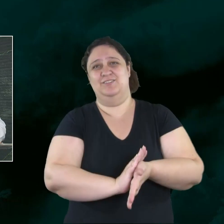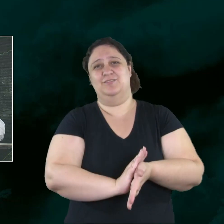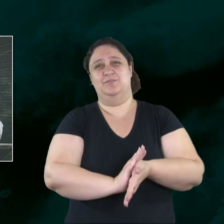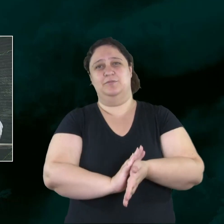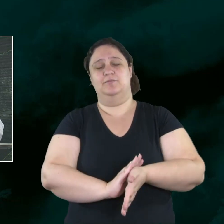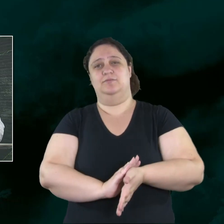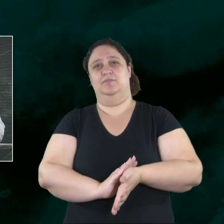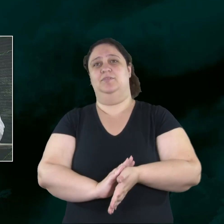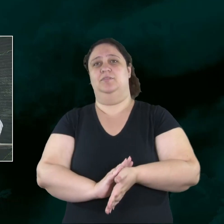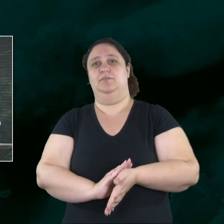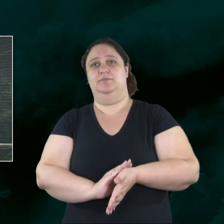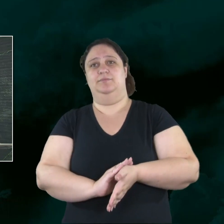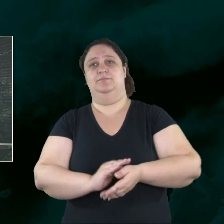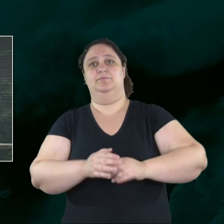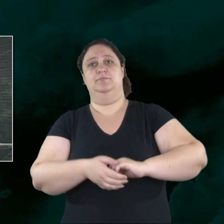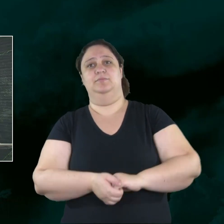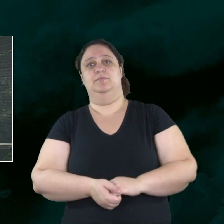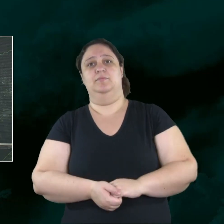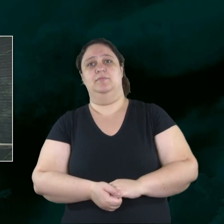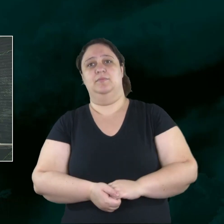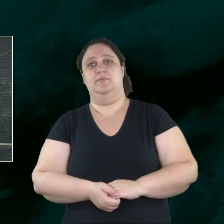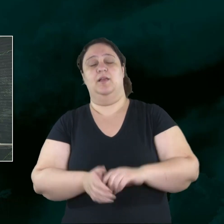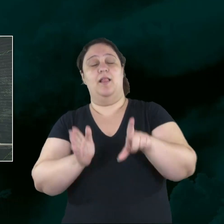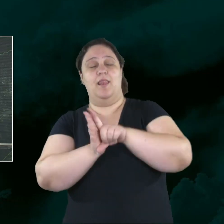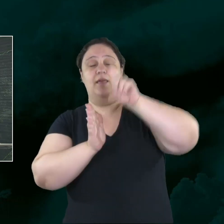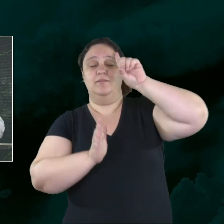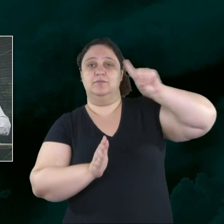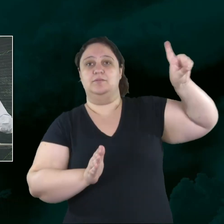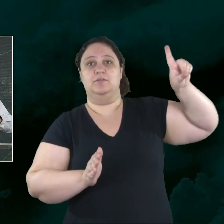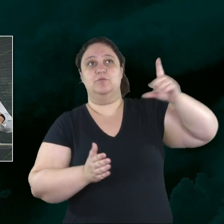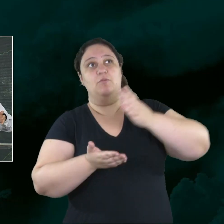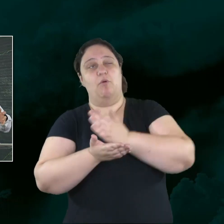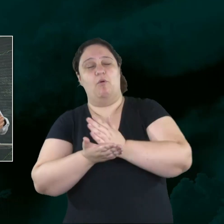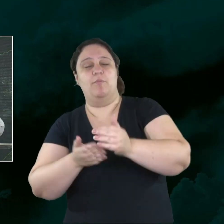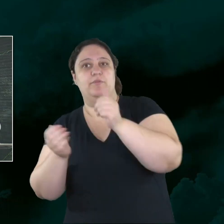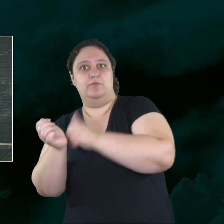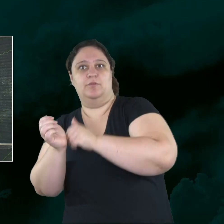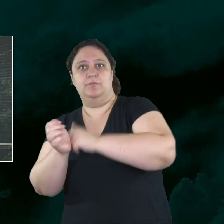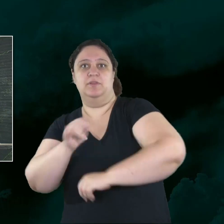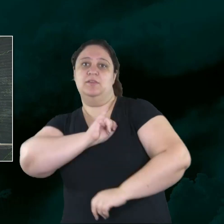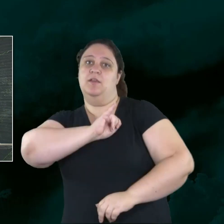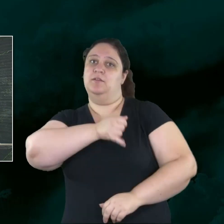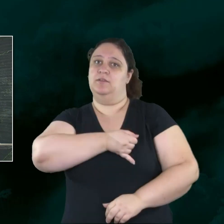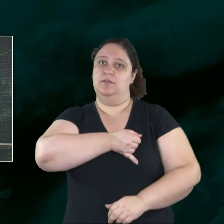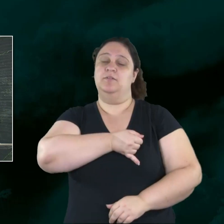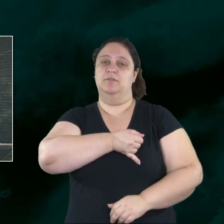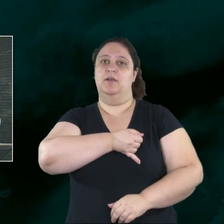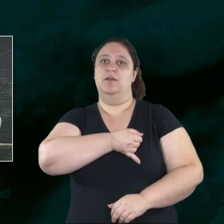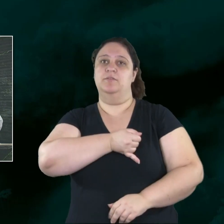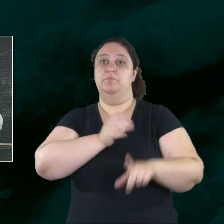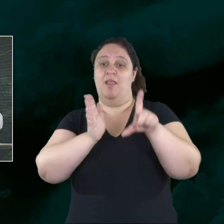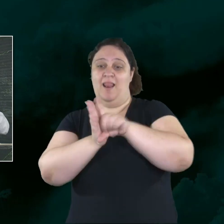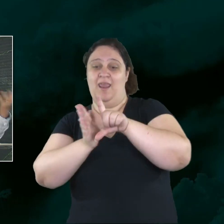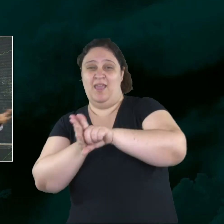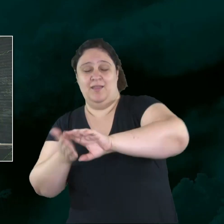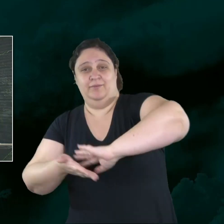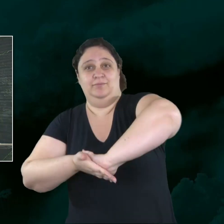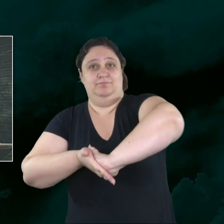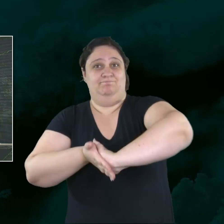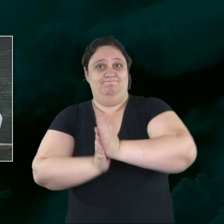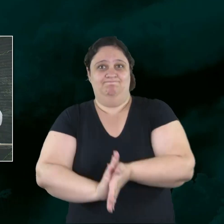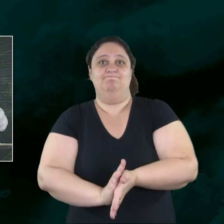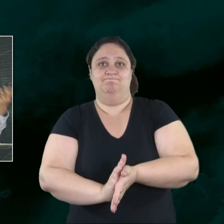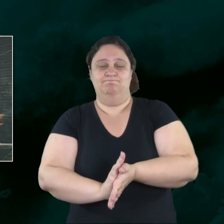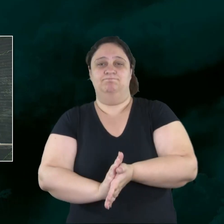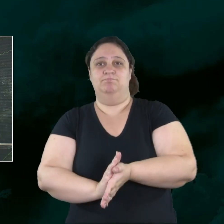pós-modernismo veio como o mistério da iniquidade, para tirar esses laços que ainda tem na